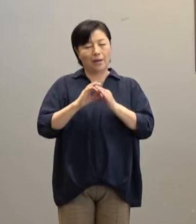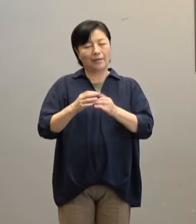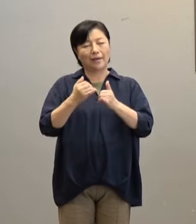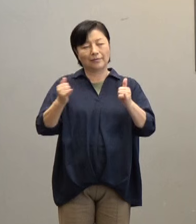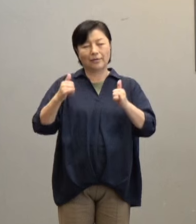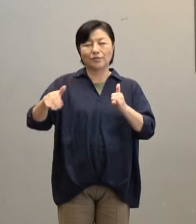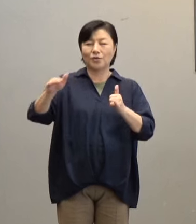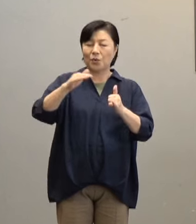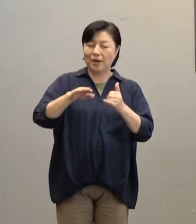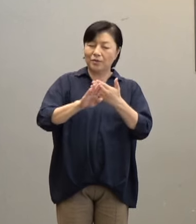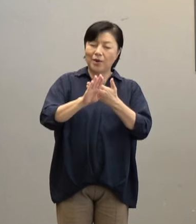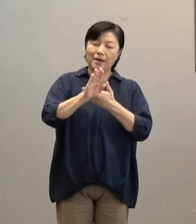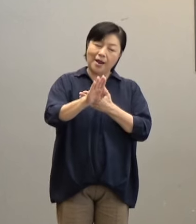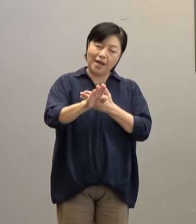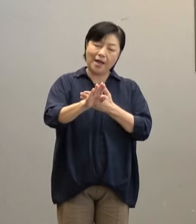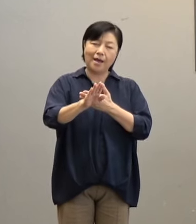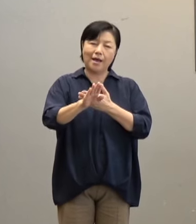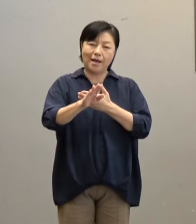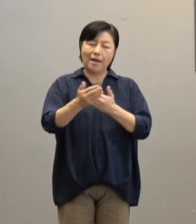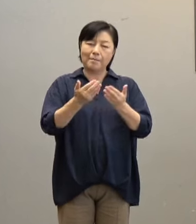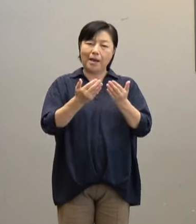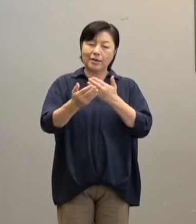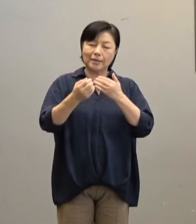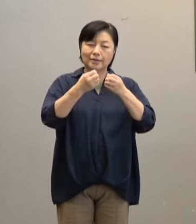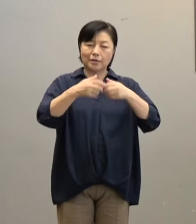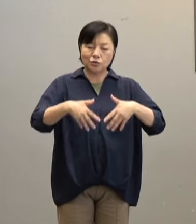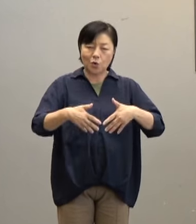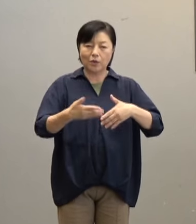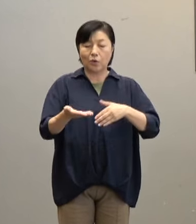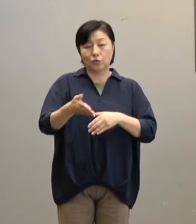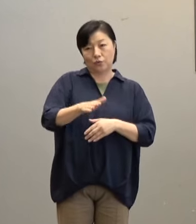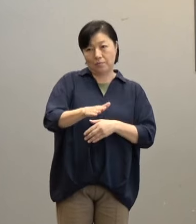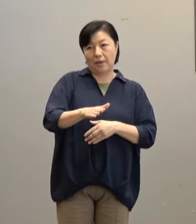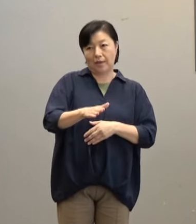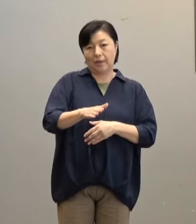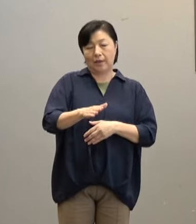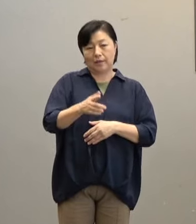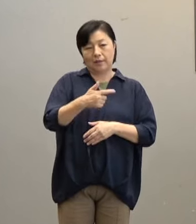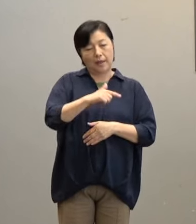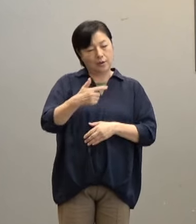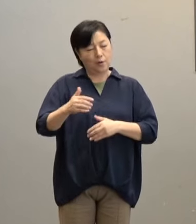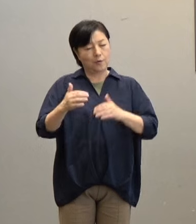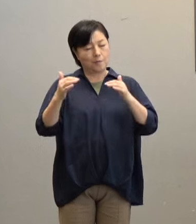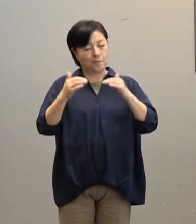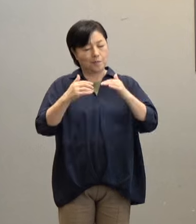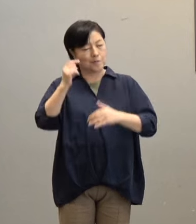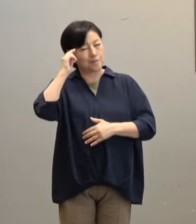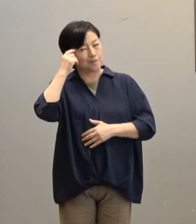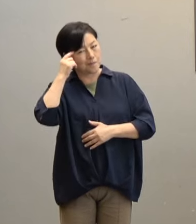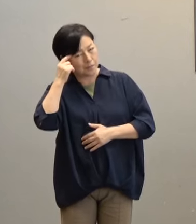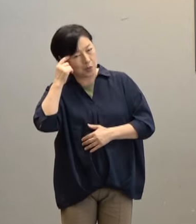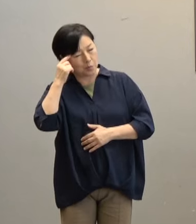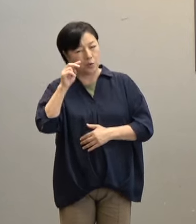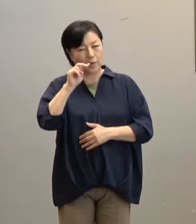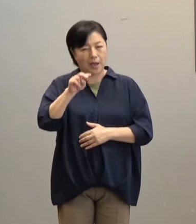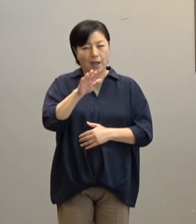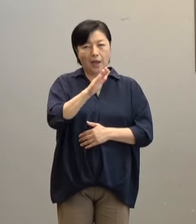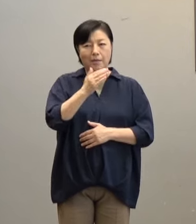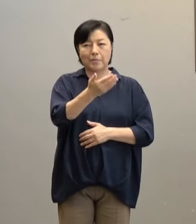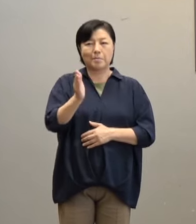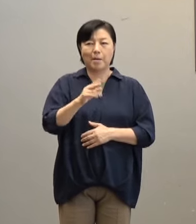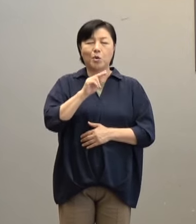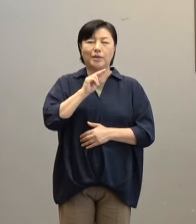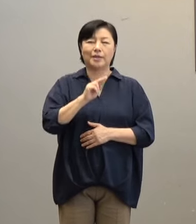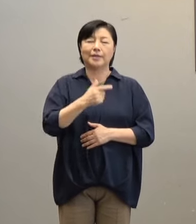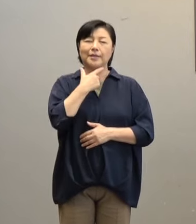が、まあ、これから明らかになった条件を含めてですね、さらに準備されるというふうに思っておりますので、まあ、しっかり見守っていきたいというふうに思います